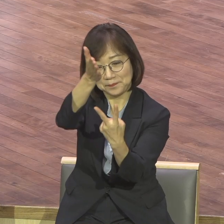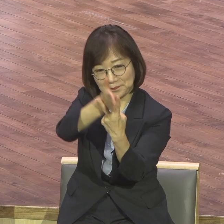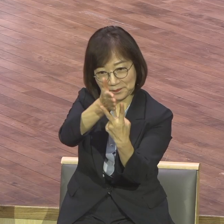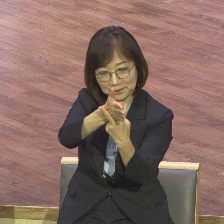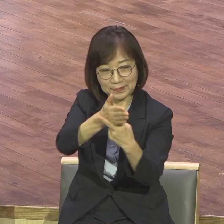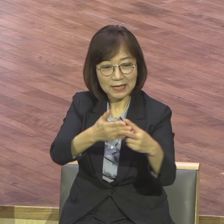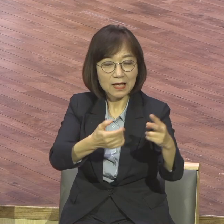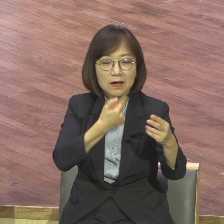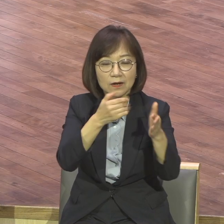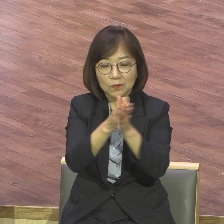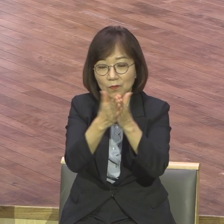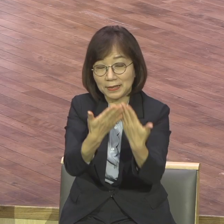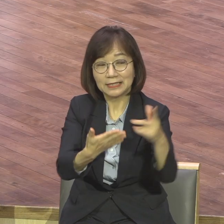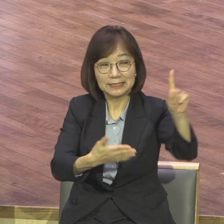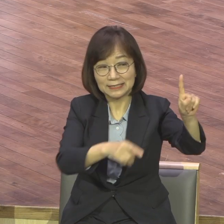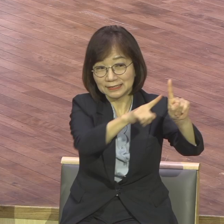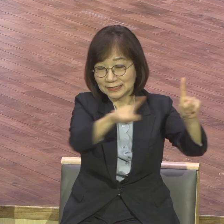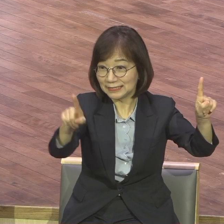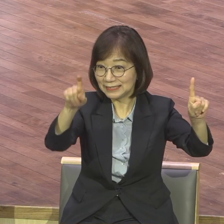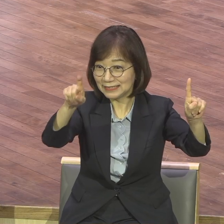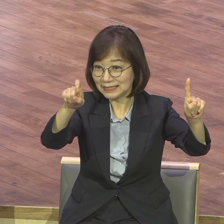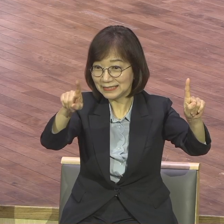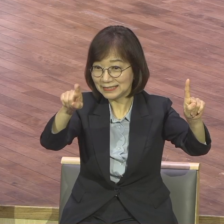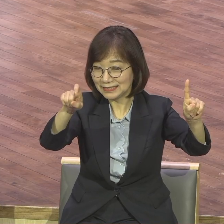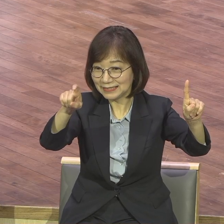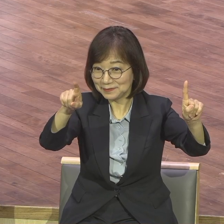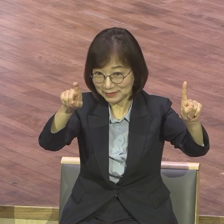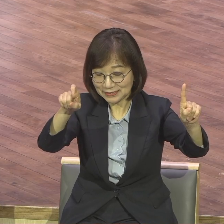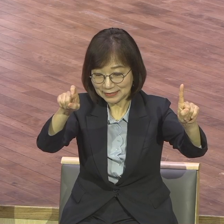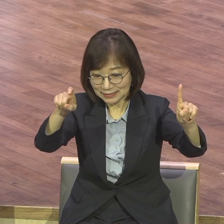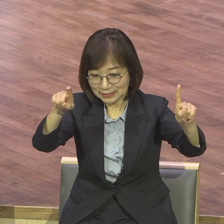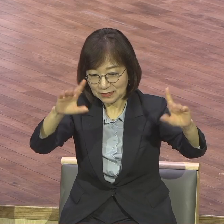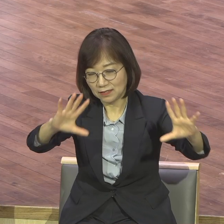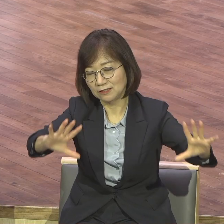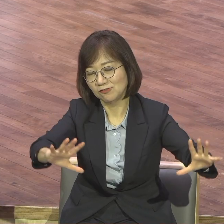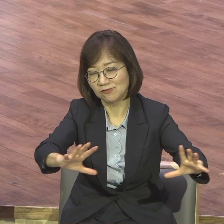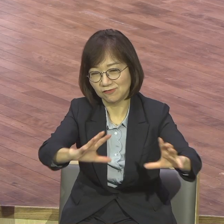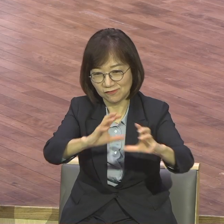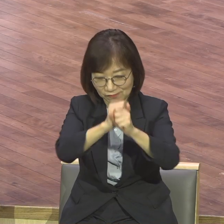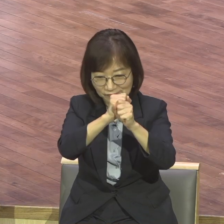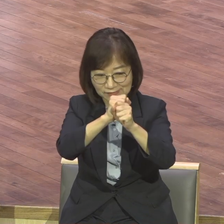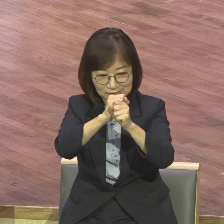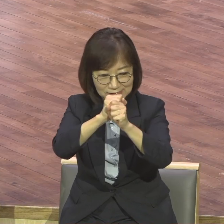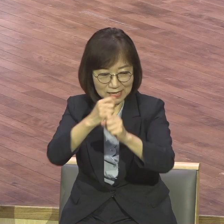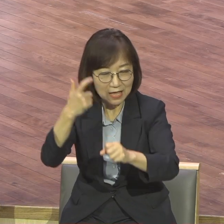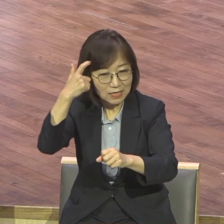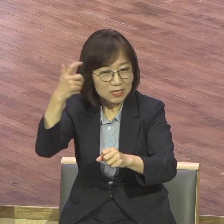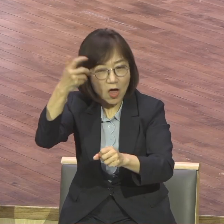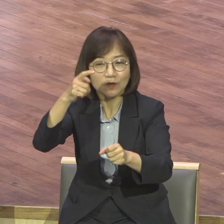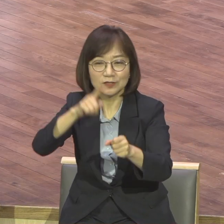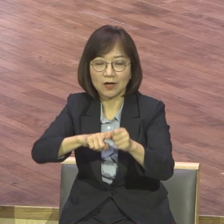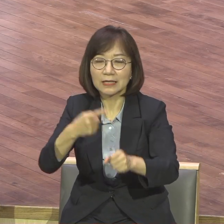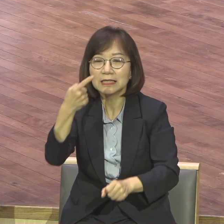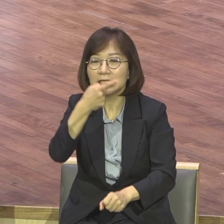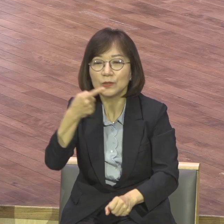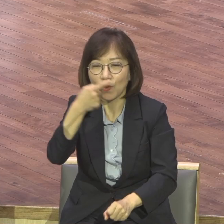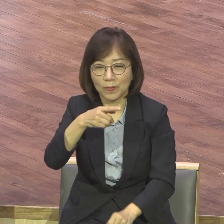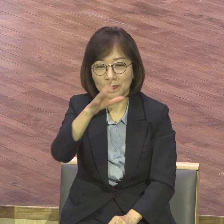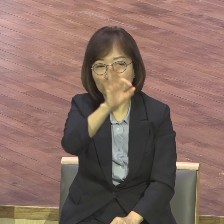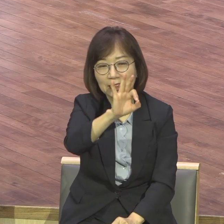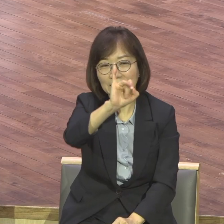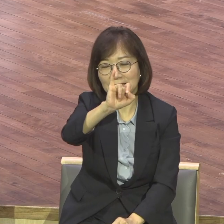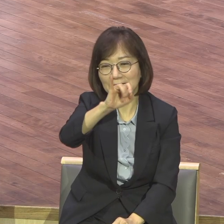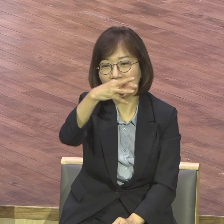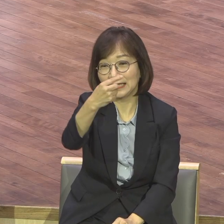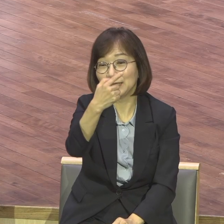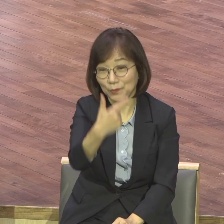1장에서부터 11장까지 쉽게 설명을 하면 영적 이론 편이에요.